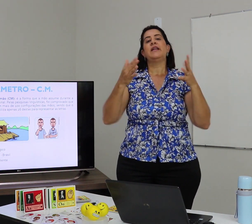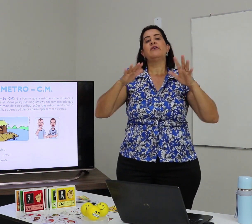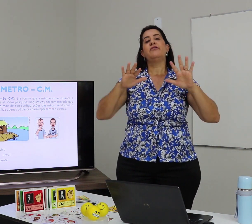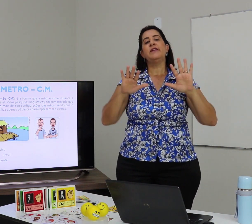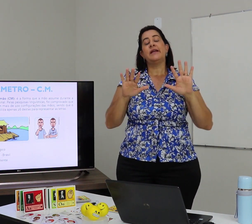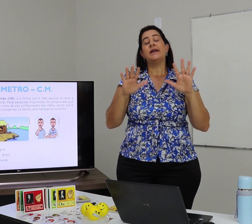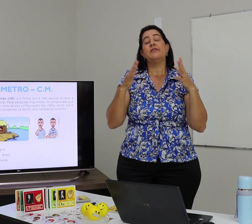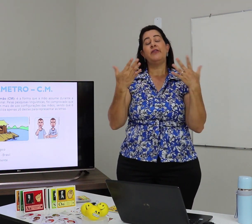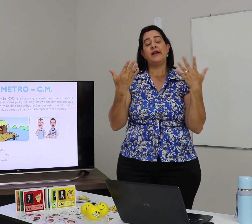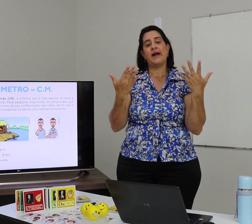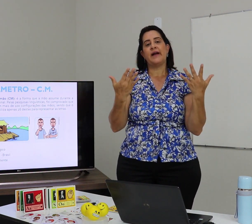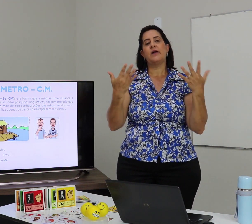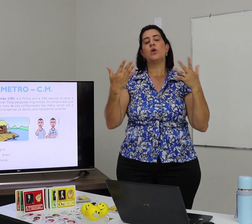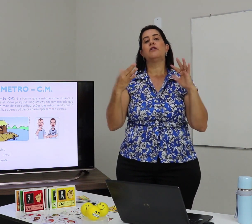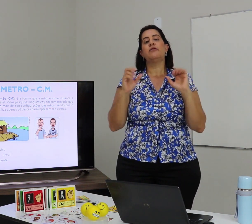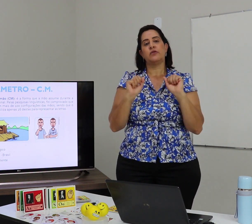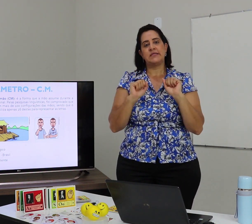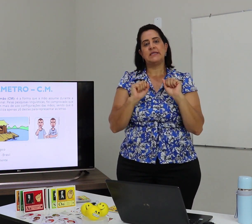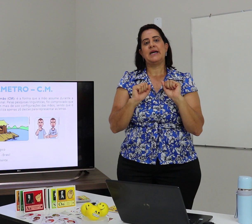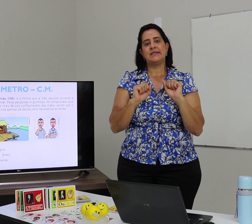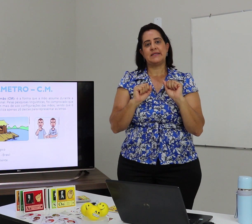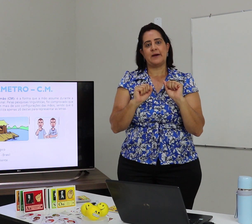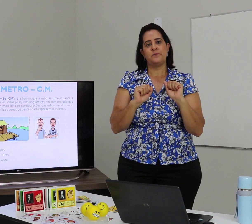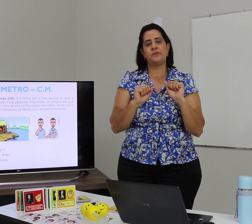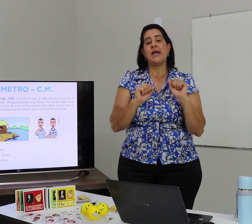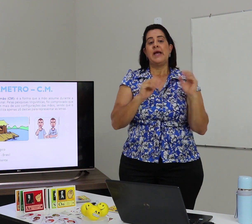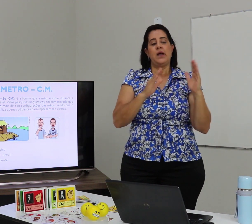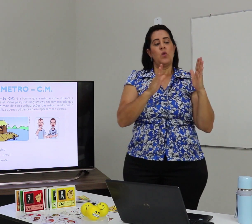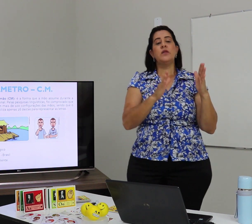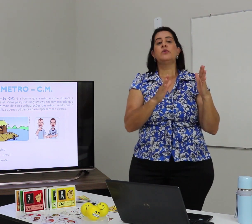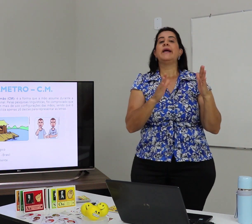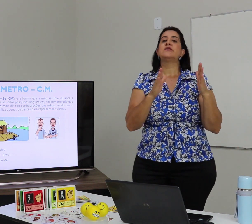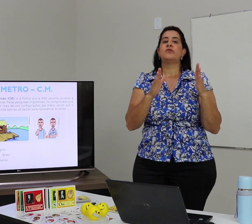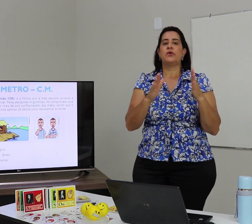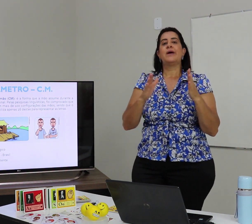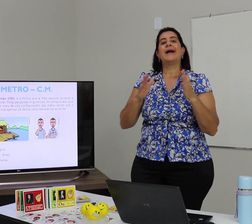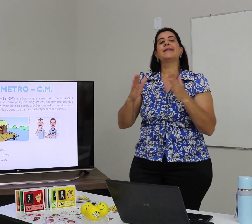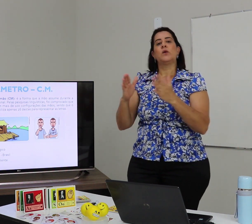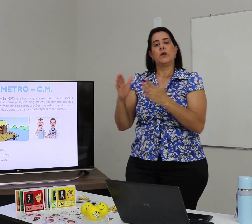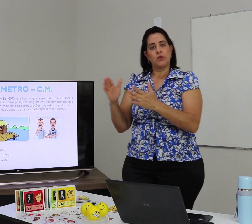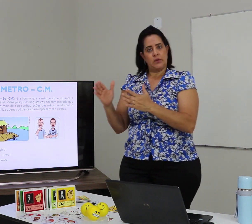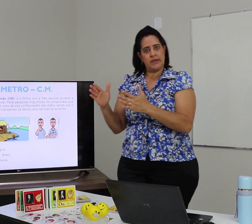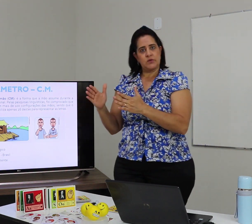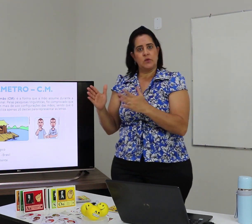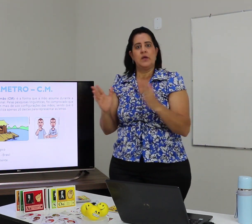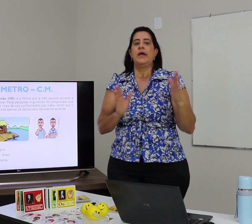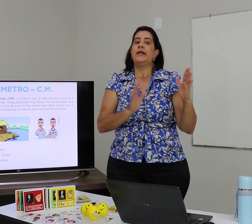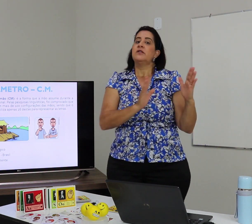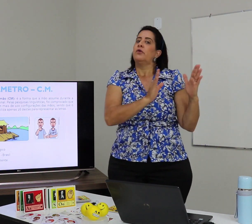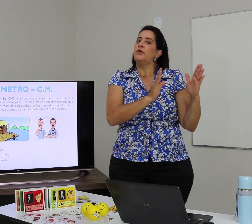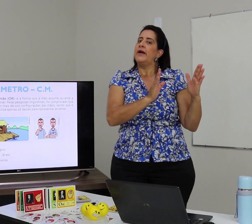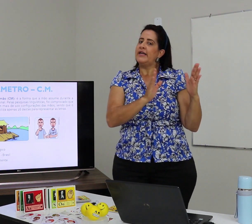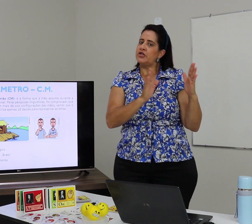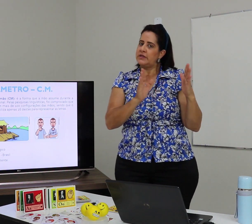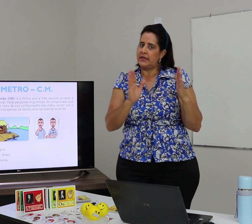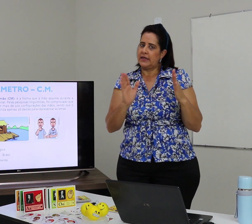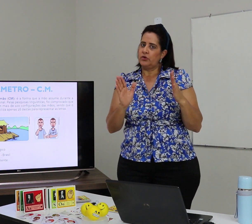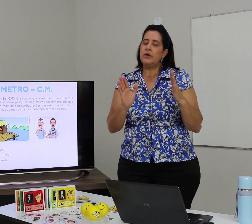deveria ficar quando eu fosse sinalizar. Quando eles foram catalogando isso, eles foram registrando